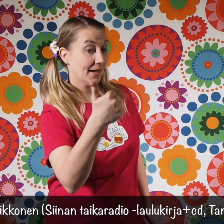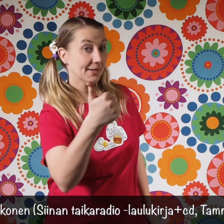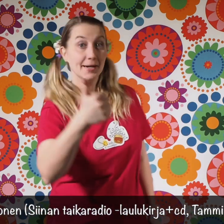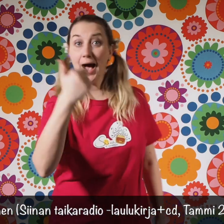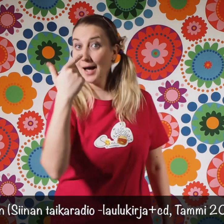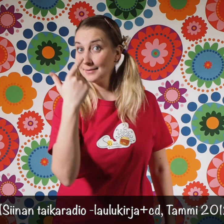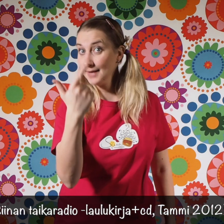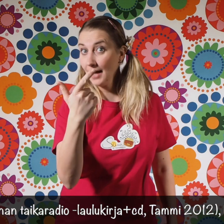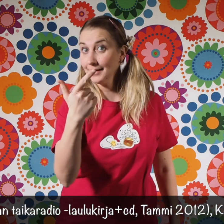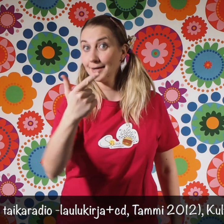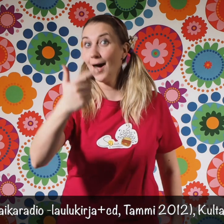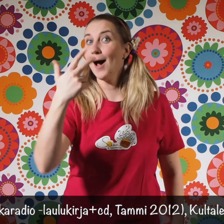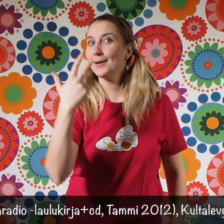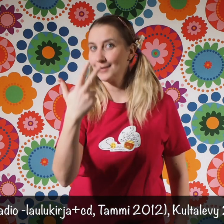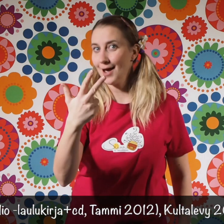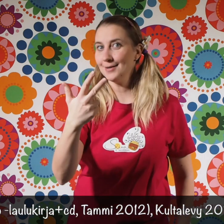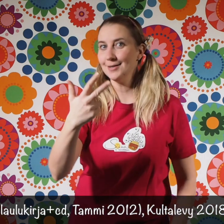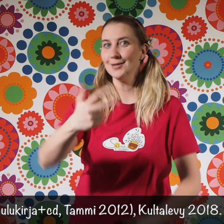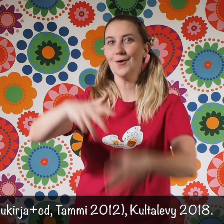taika, taika, radio,